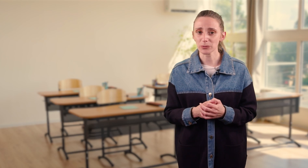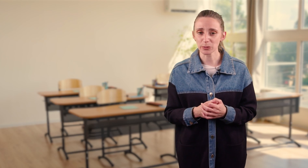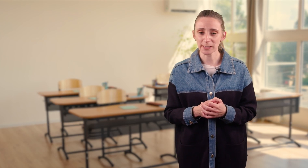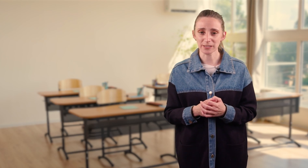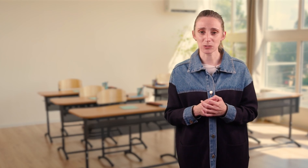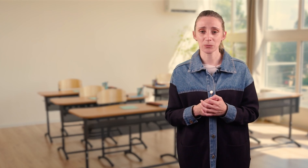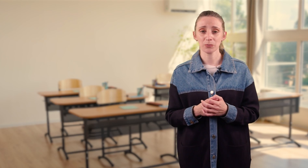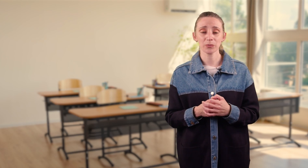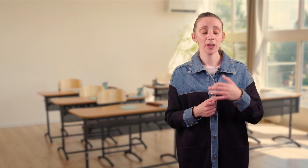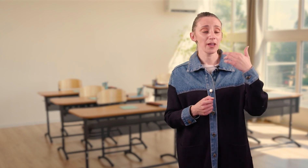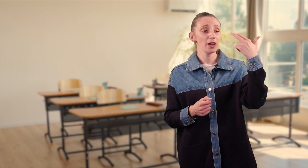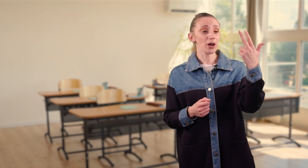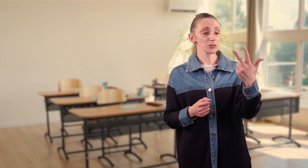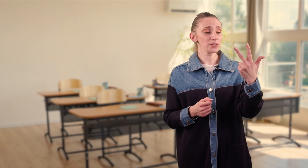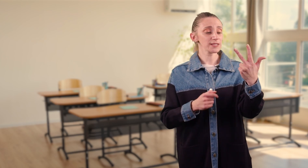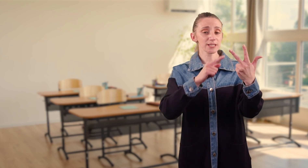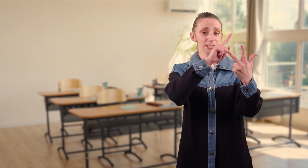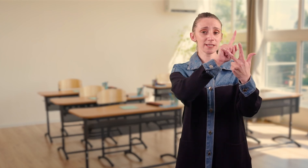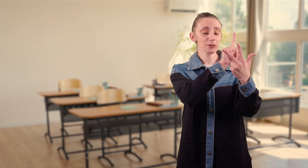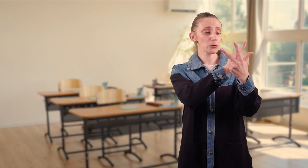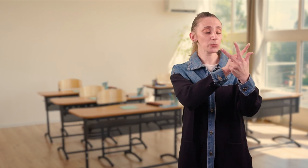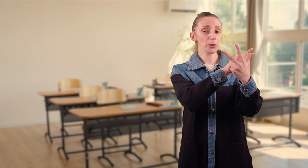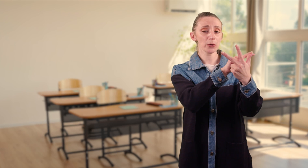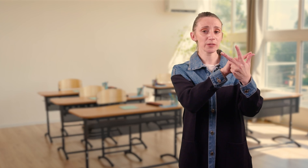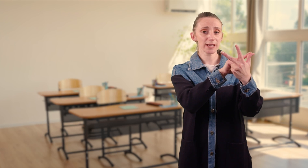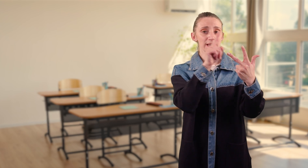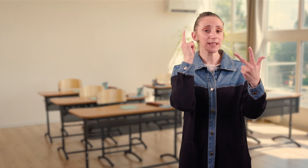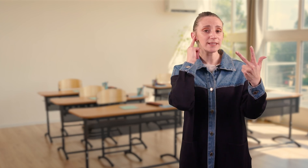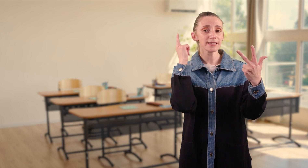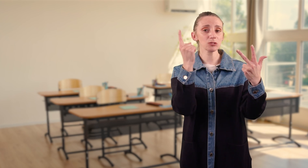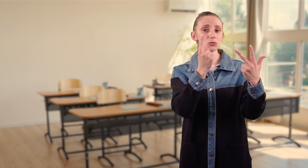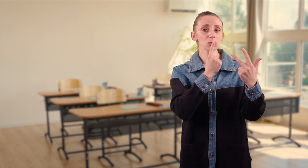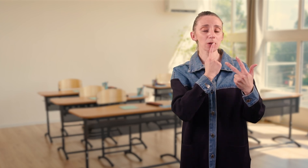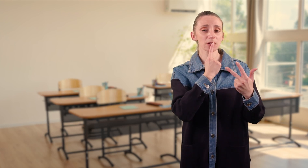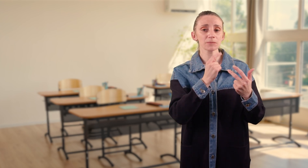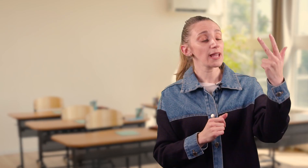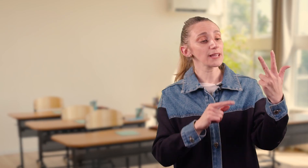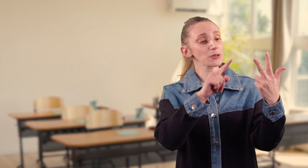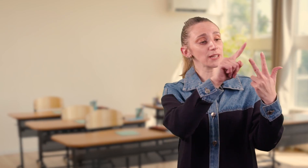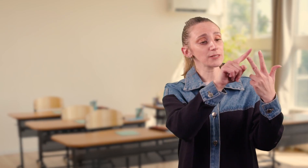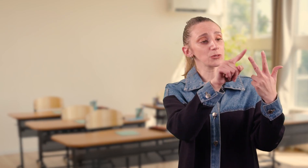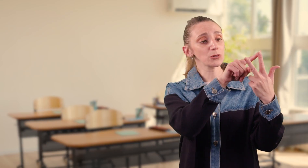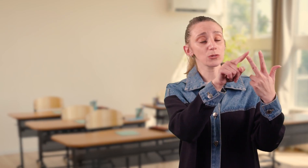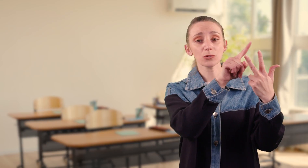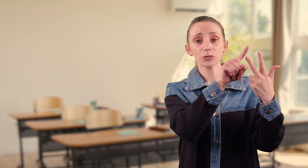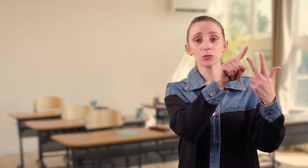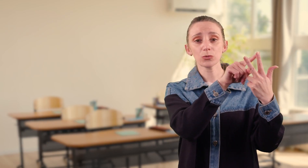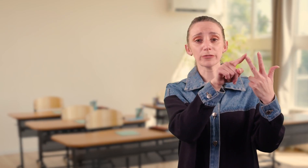notre présentation. Ensuite, j'ai dit que le premier était sourd et que les 2